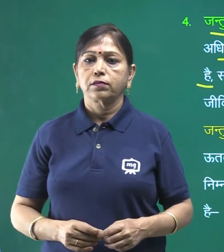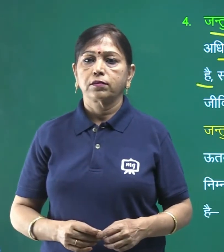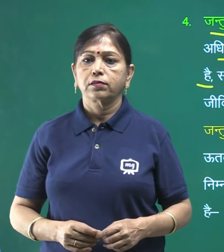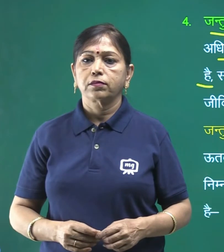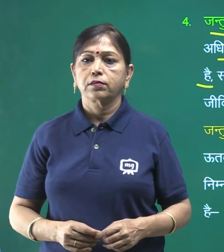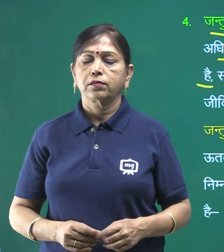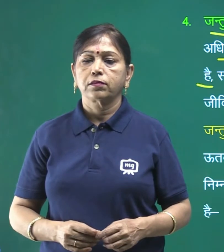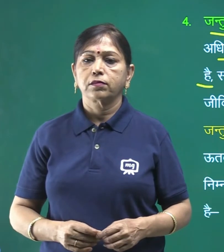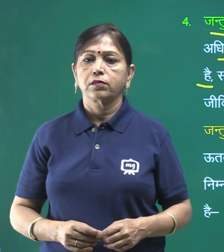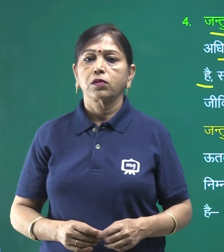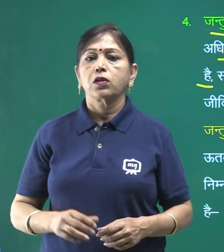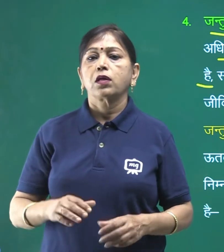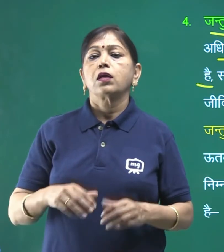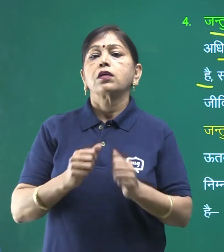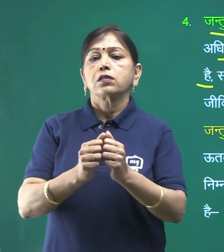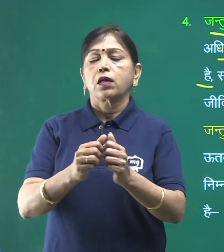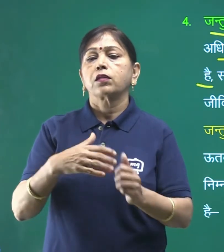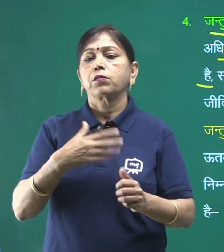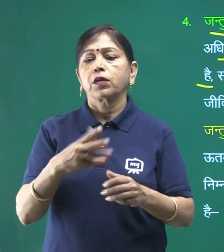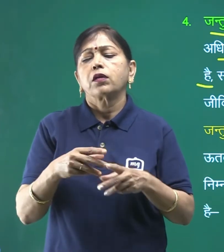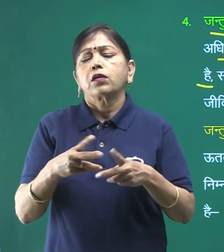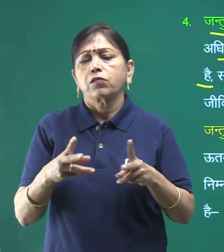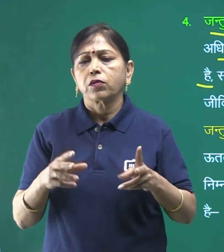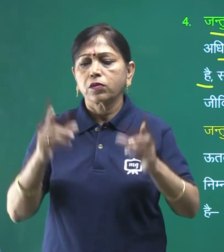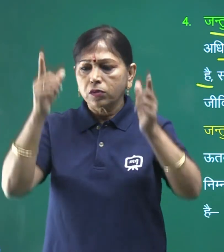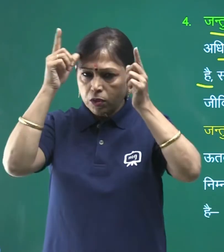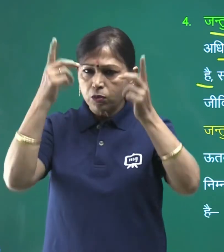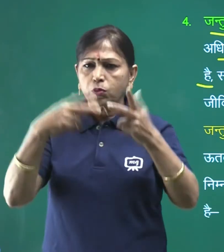साथ ही अधिकांश जंतु